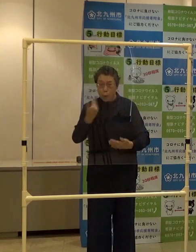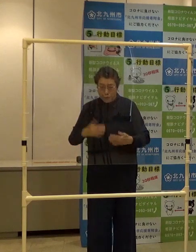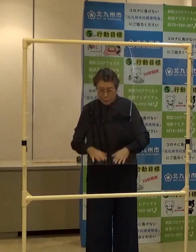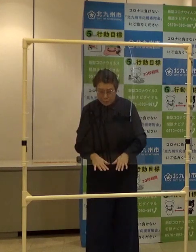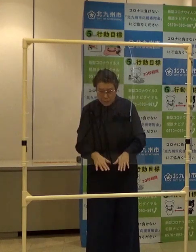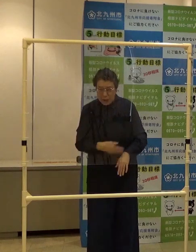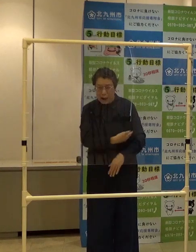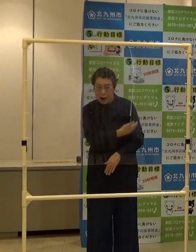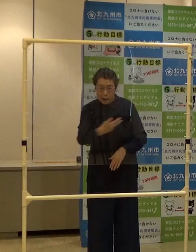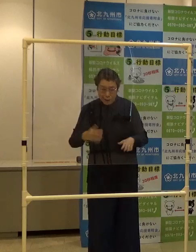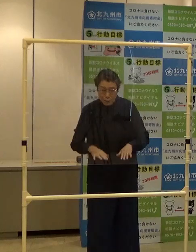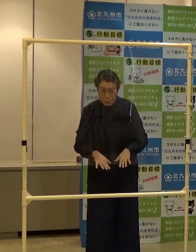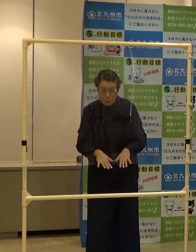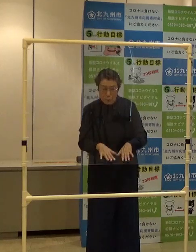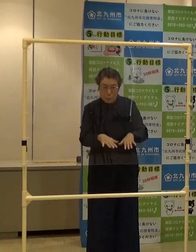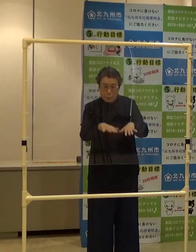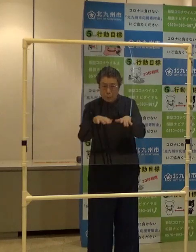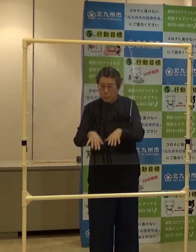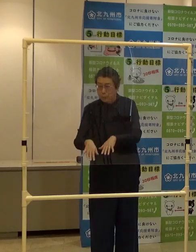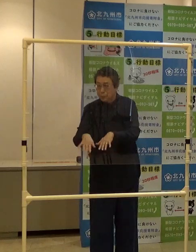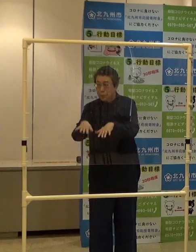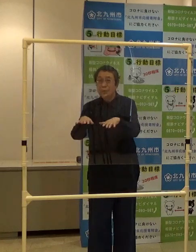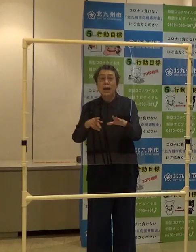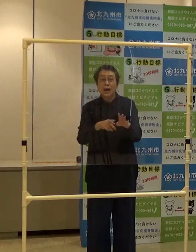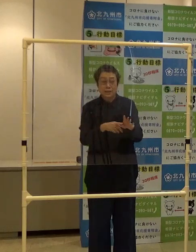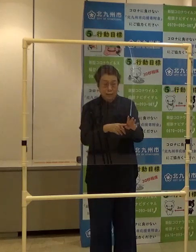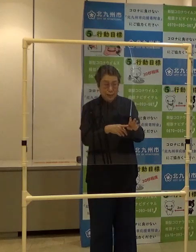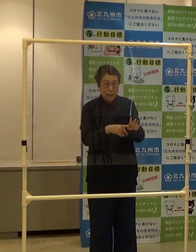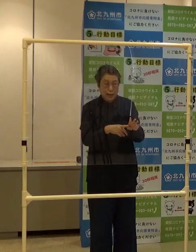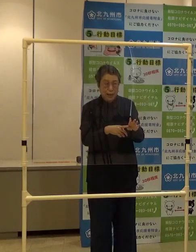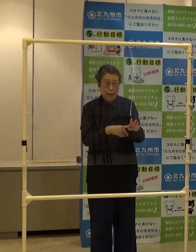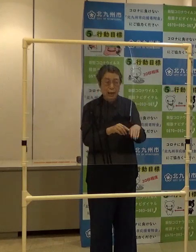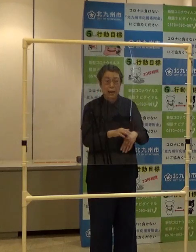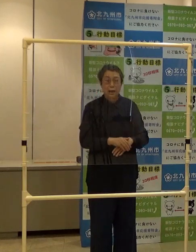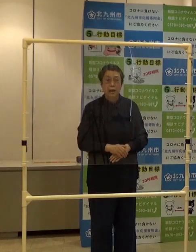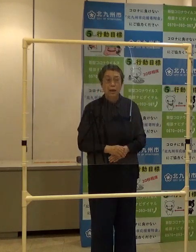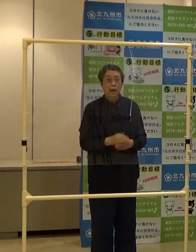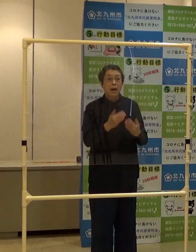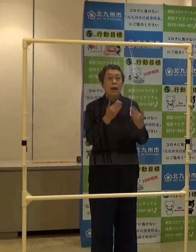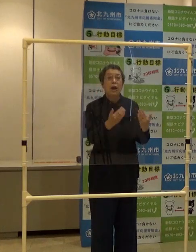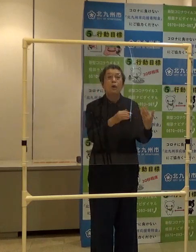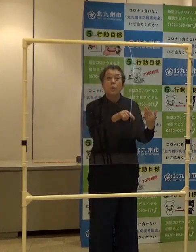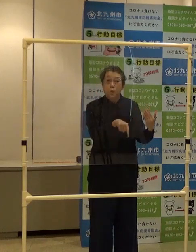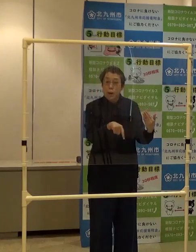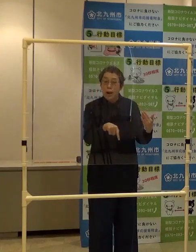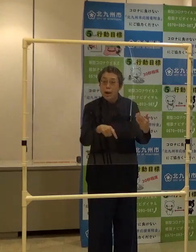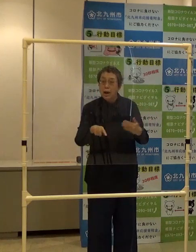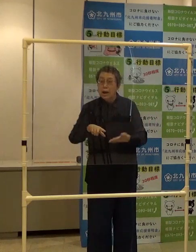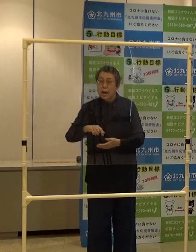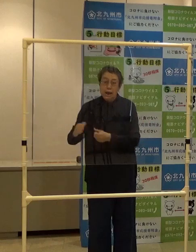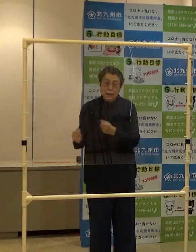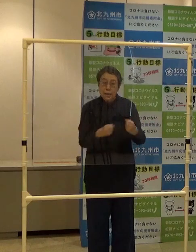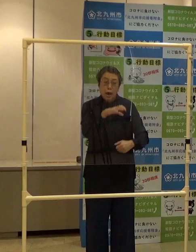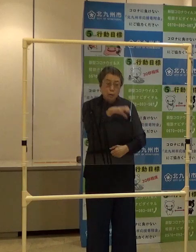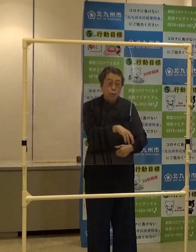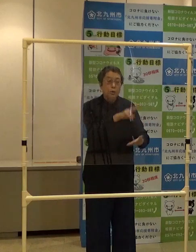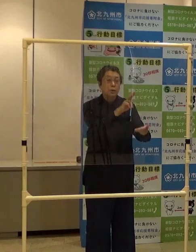は学校が地域住民の方々の避難所になっている例もあるということ